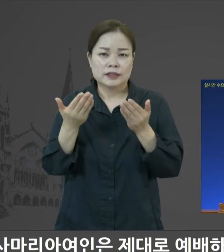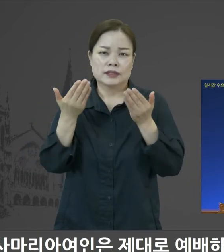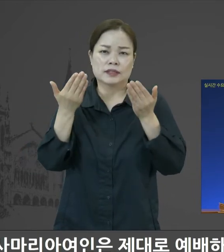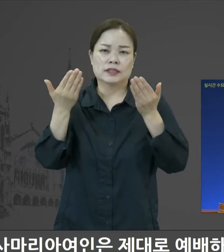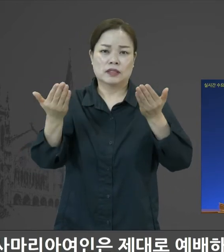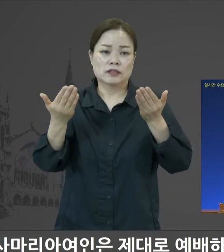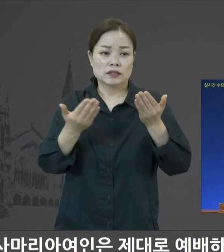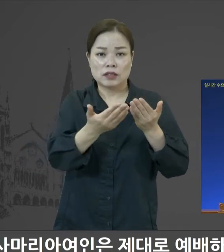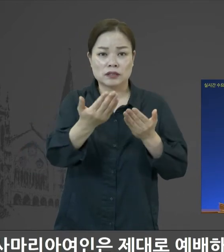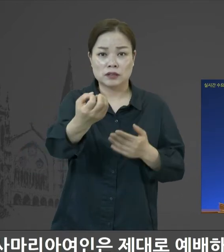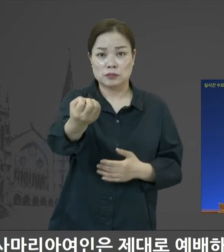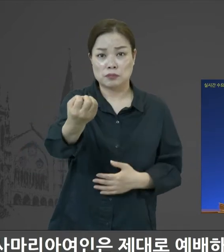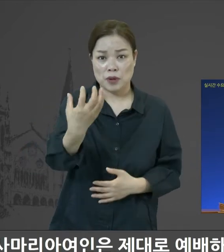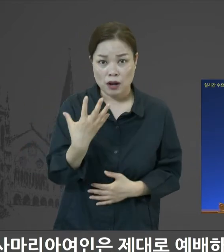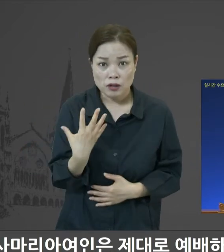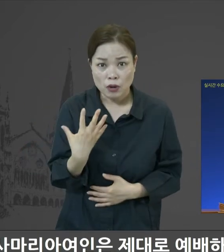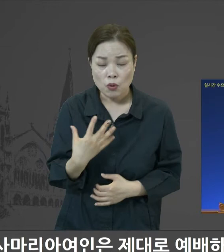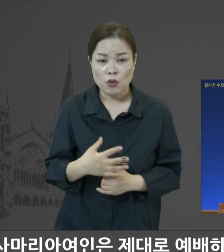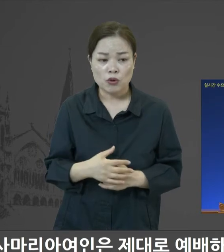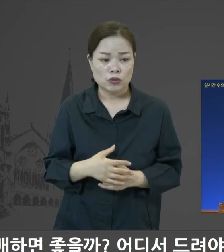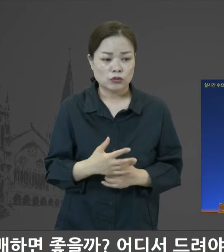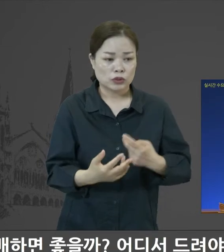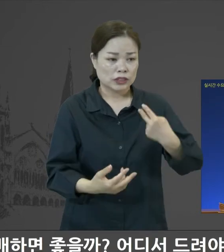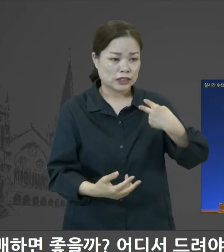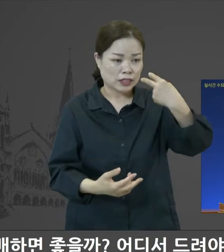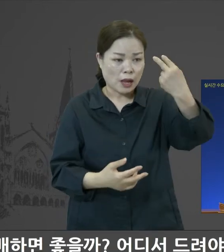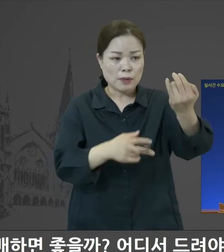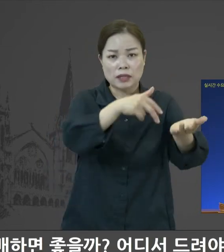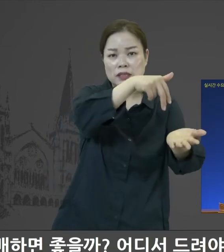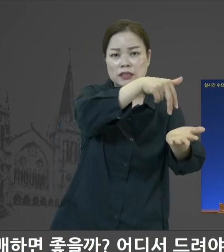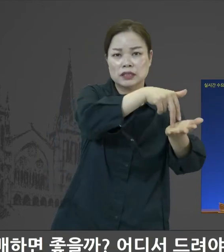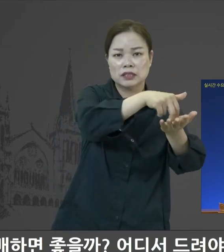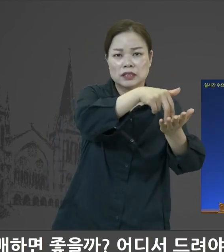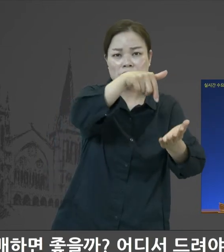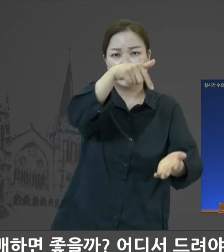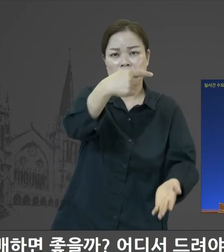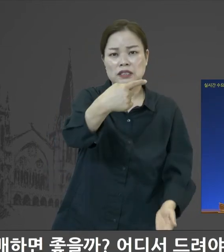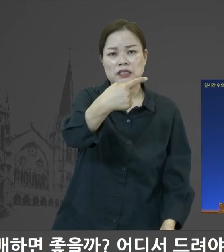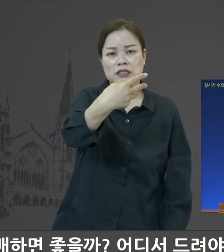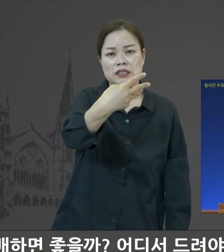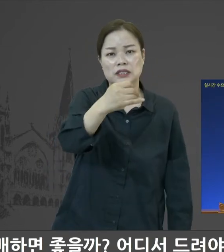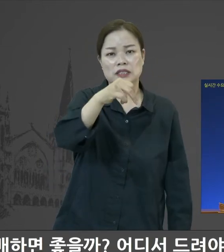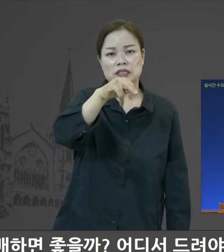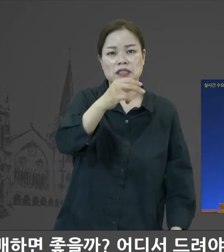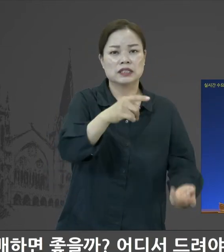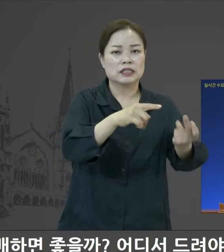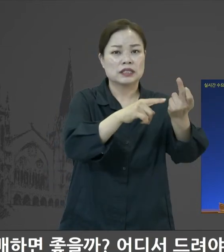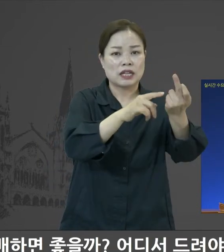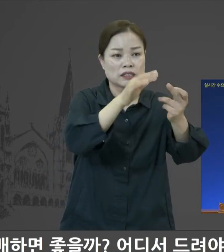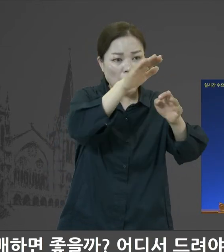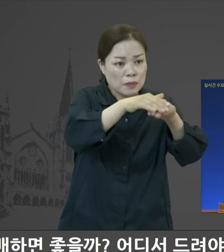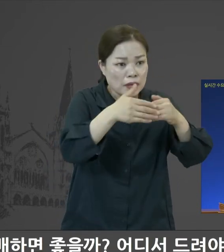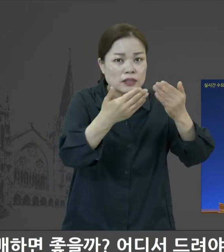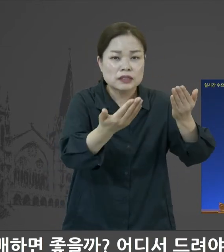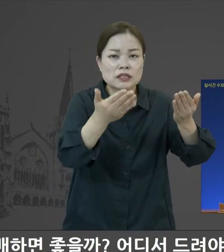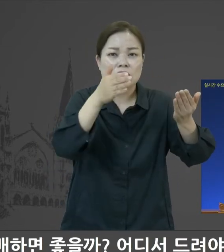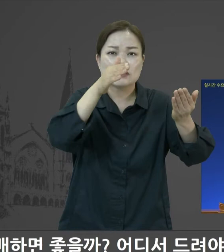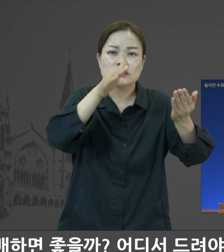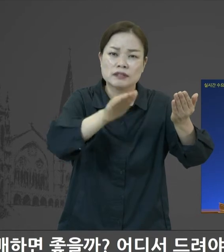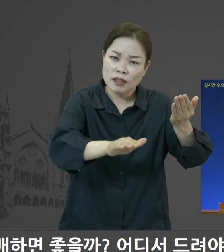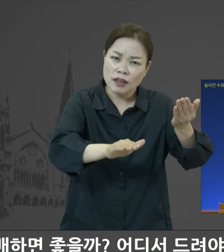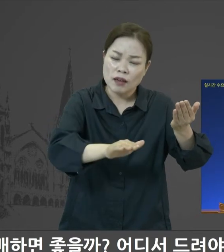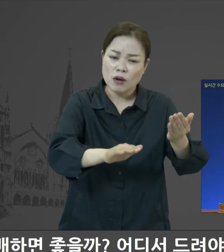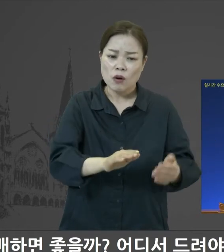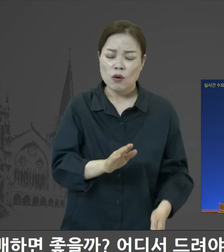한다고 당신들은 얘기를 하고 우리 사마리아 사람들은 그리심산에서 예배를 드려야 한다고 하는데